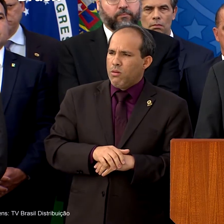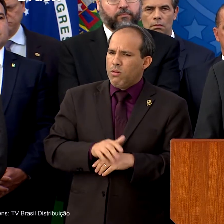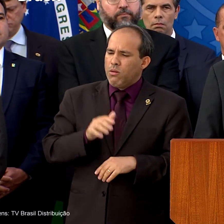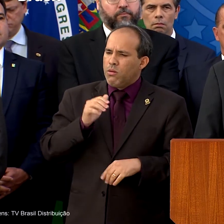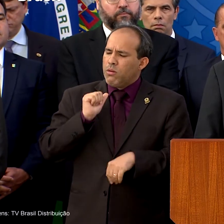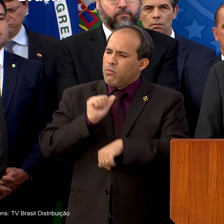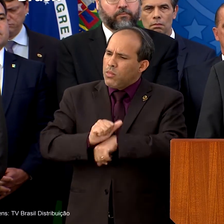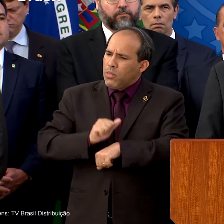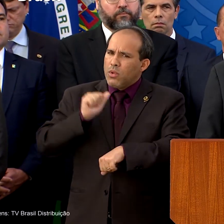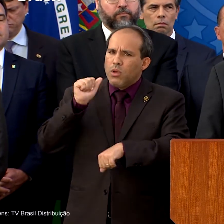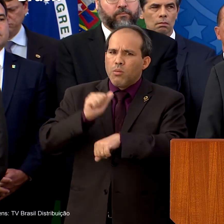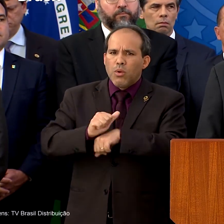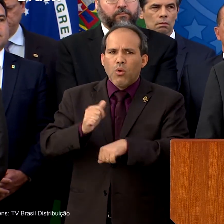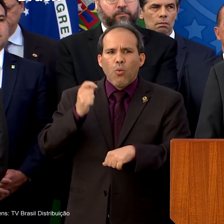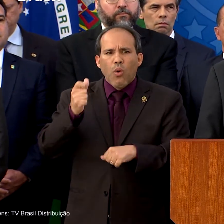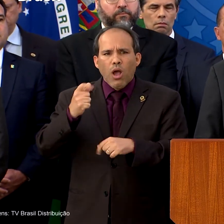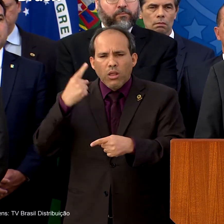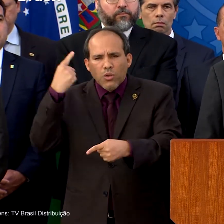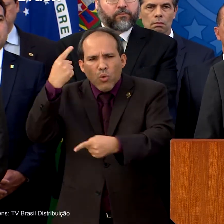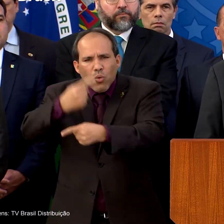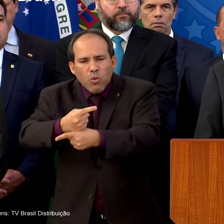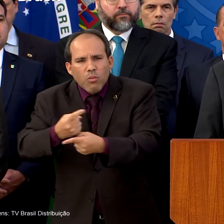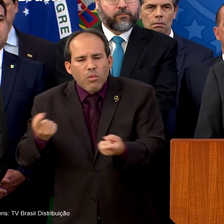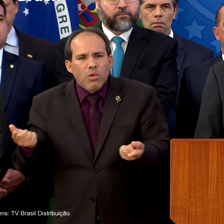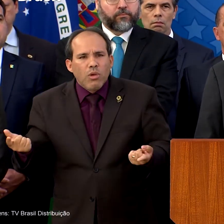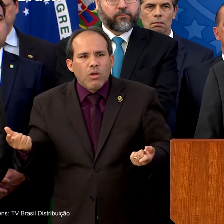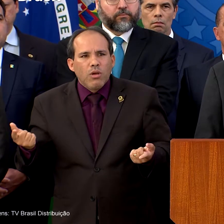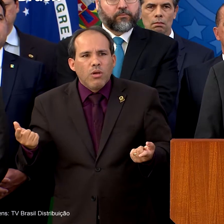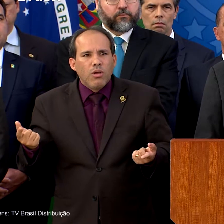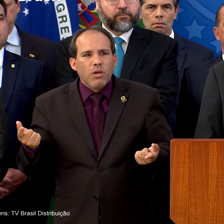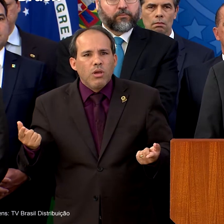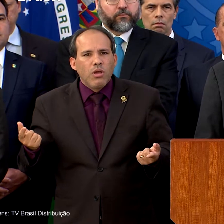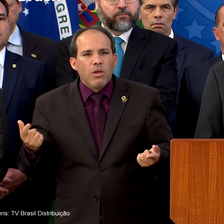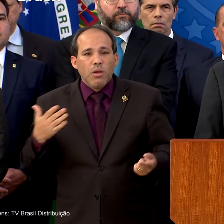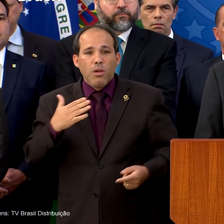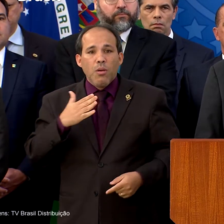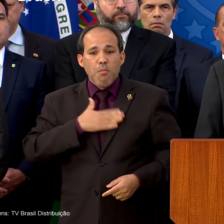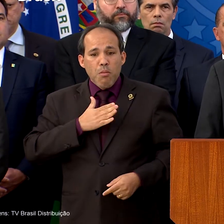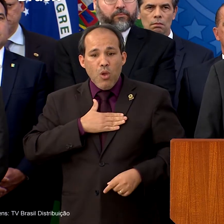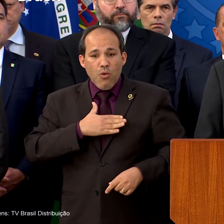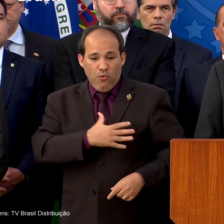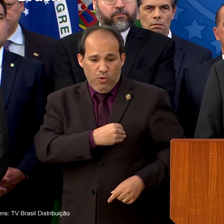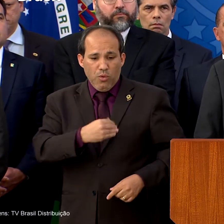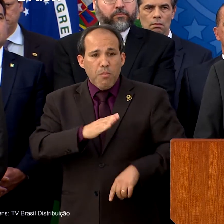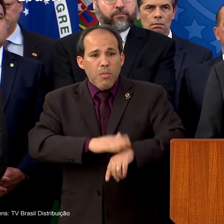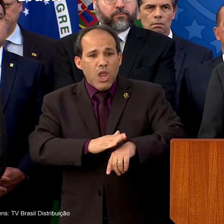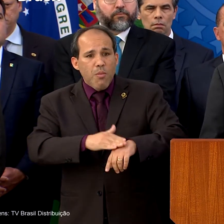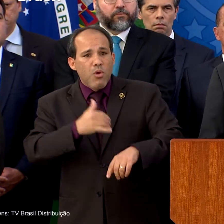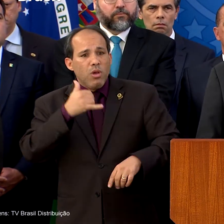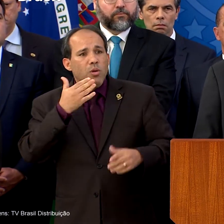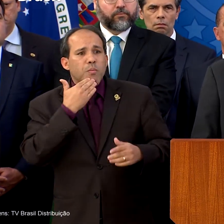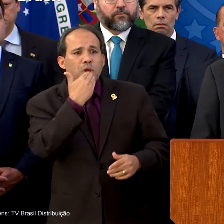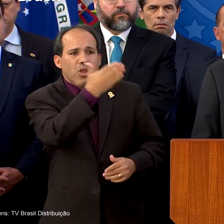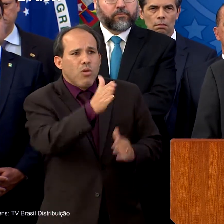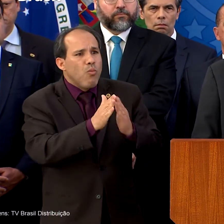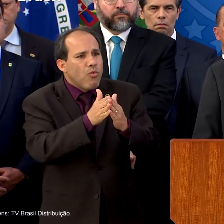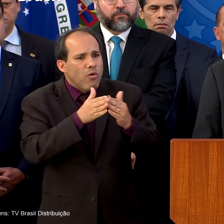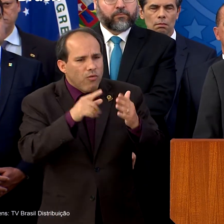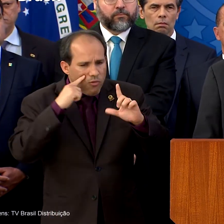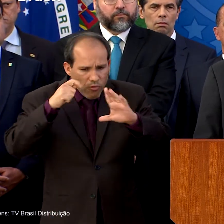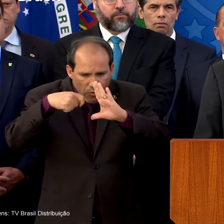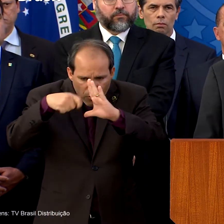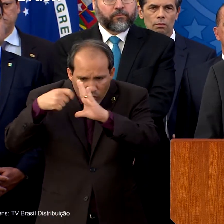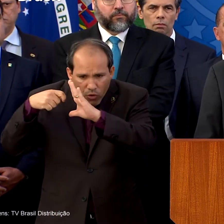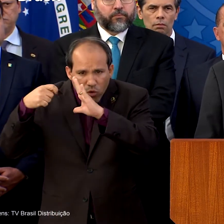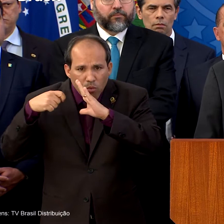e quase que por acaso descobrimos se não eu pedi para meu filho e na portaria e filmar a secretária eletrônica